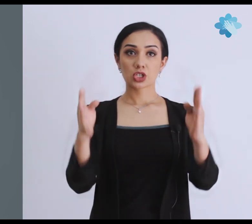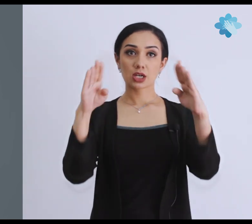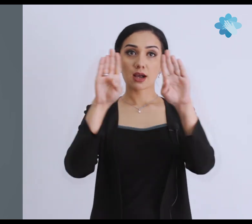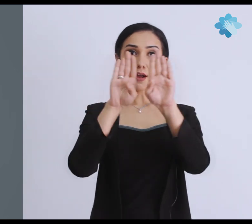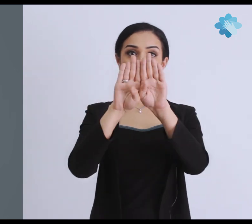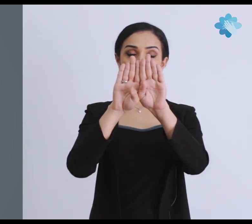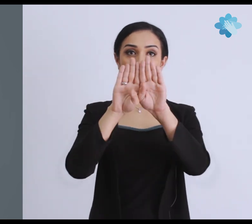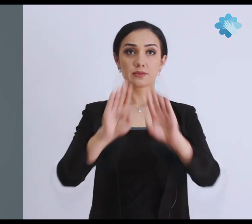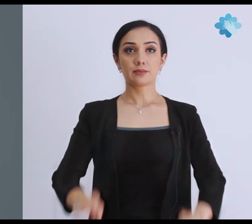шкаф